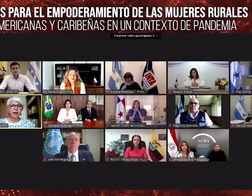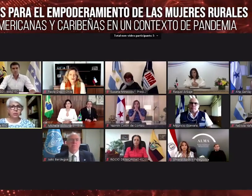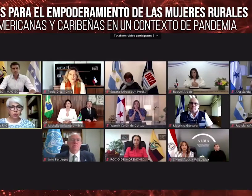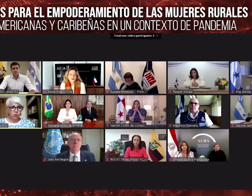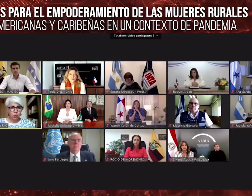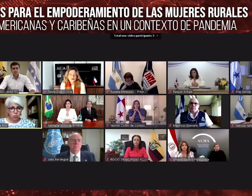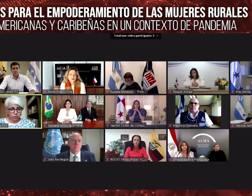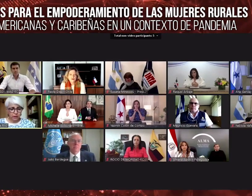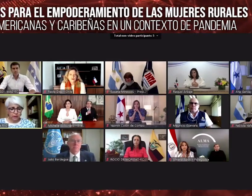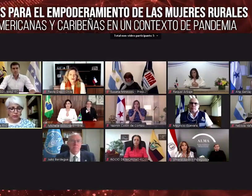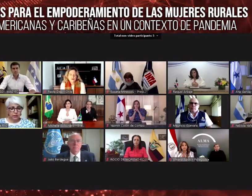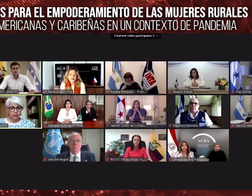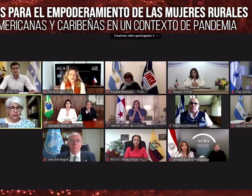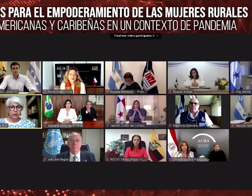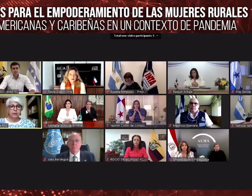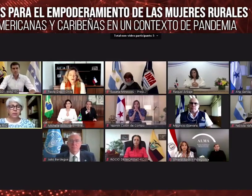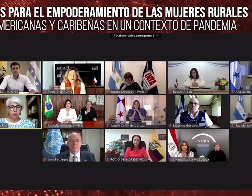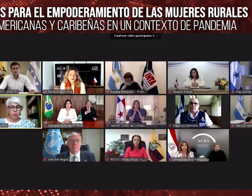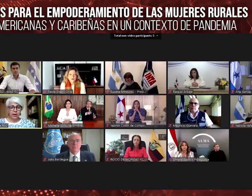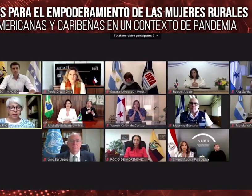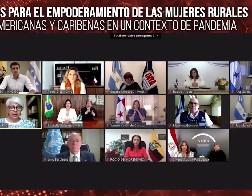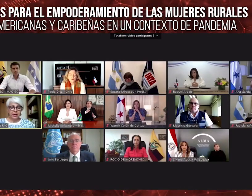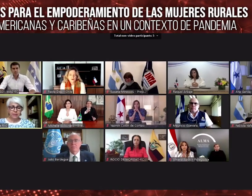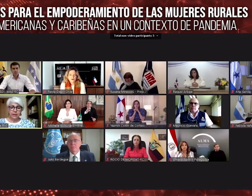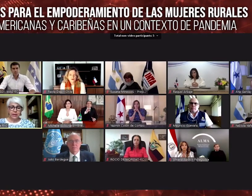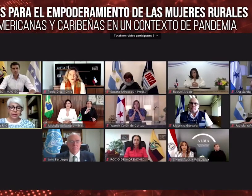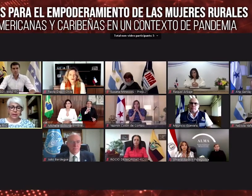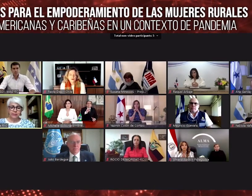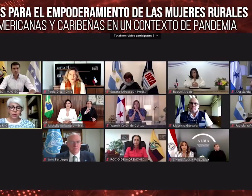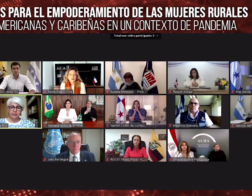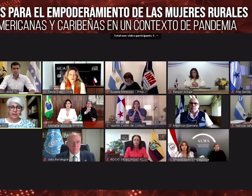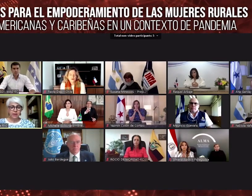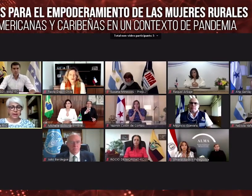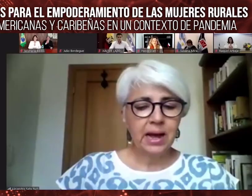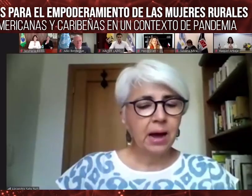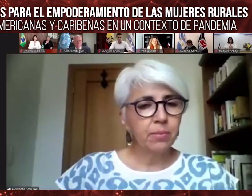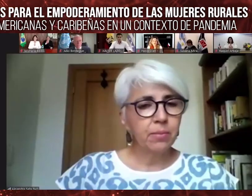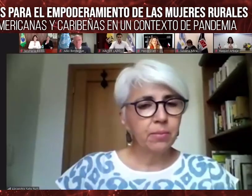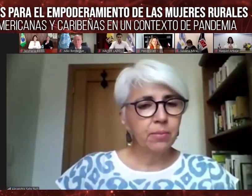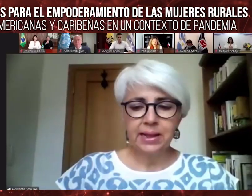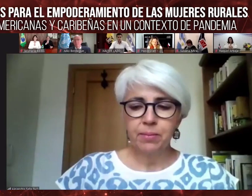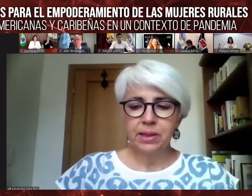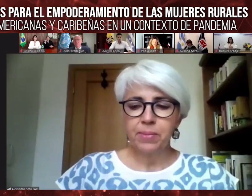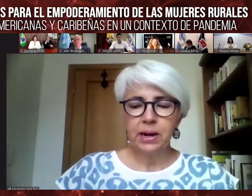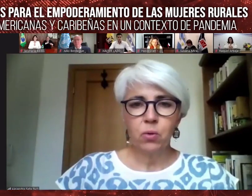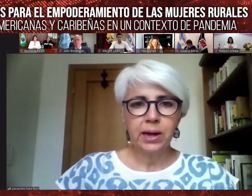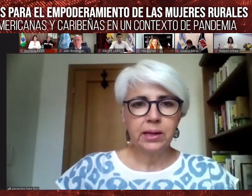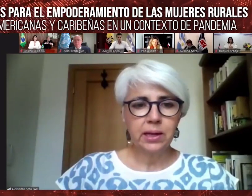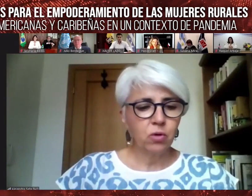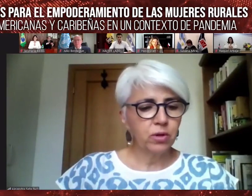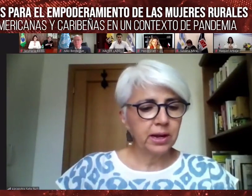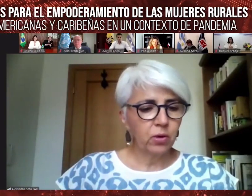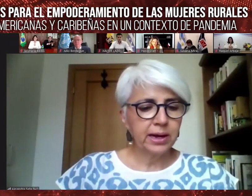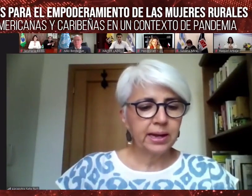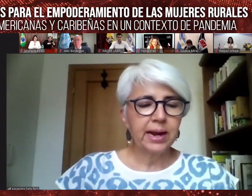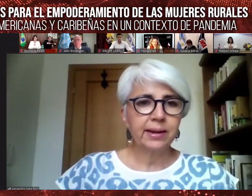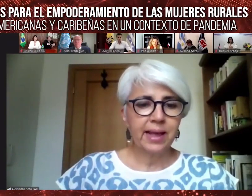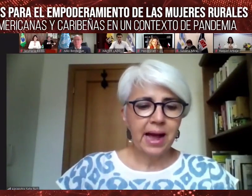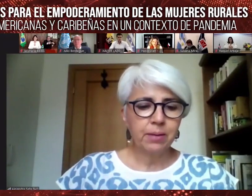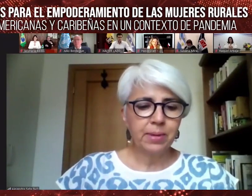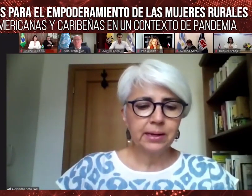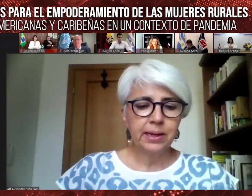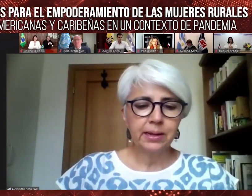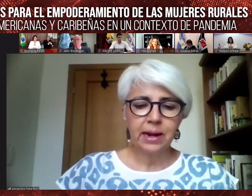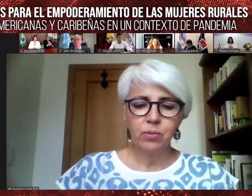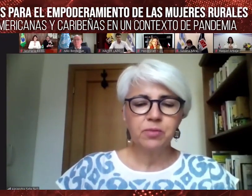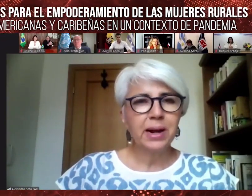de acción conjunta. Cedo ahora la palabra a la señora Silvana Abdo, primera dama de Paraguay y coordinadora general